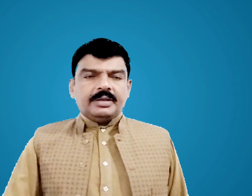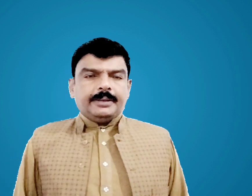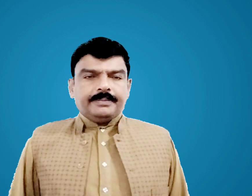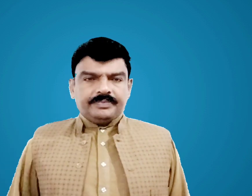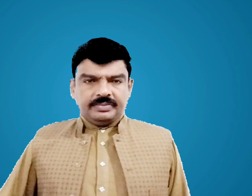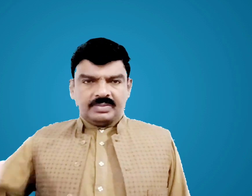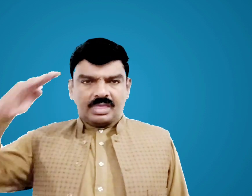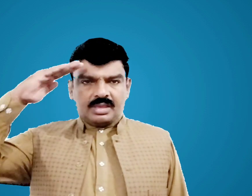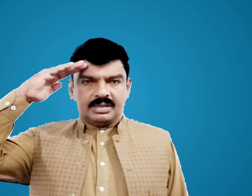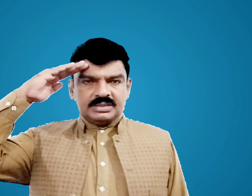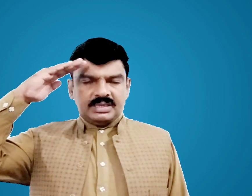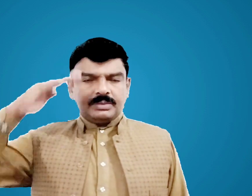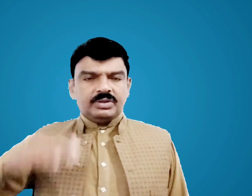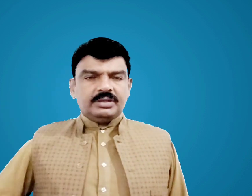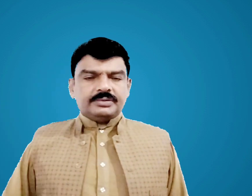बिस्मिल्लाहिर्रहमानिर्रहीम। अस्सलामु अलैकुम।